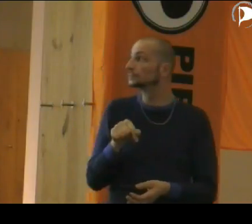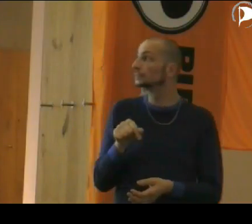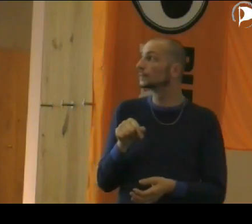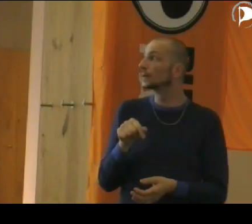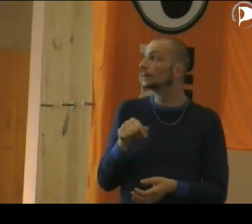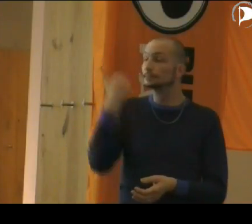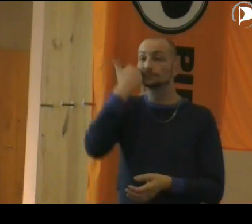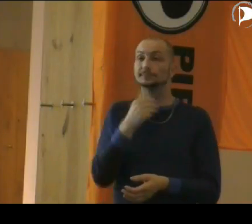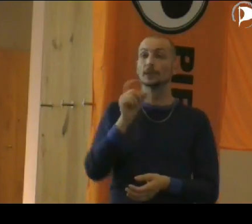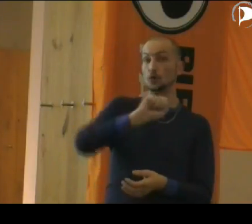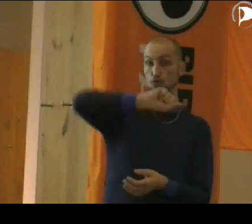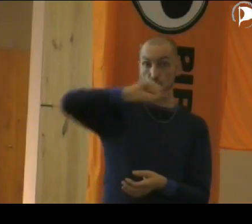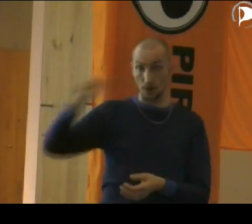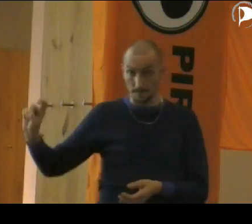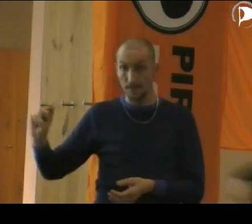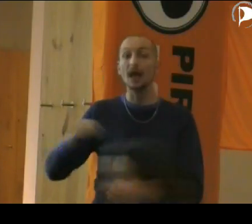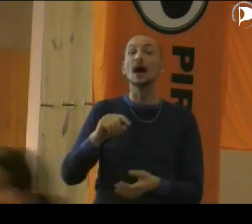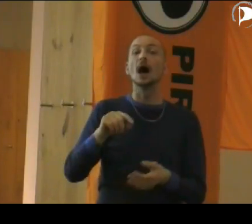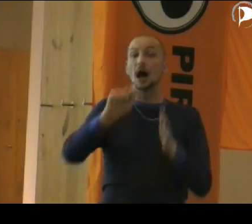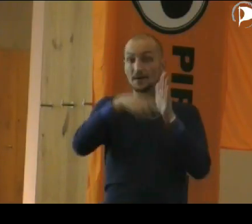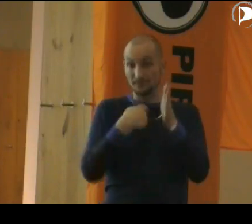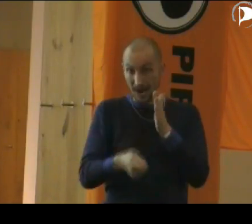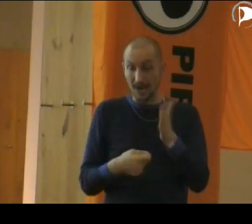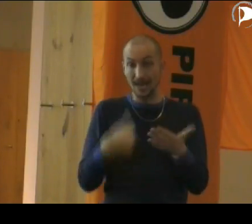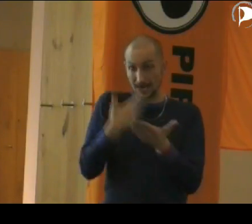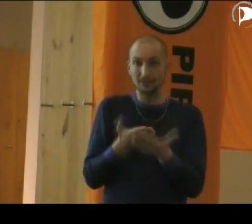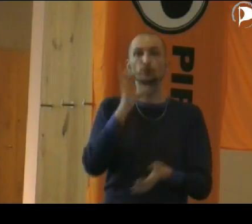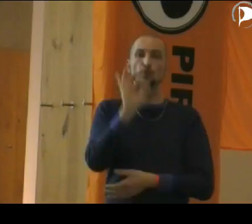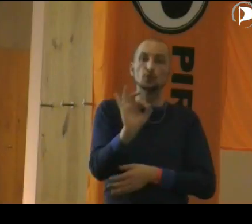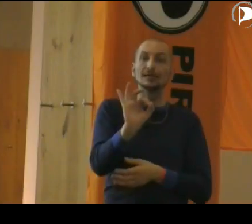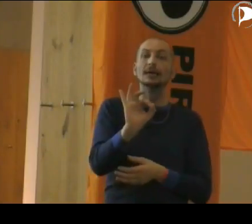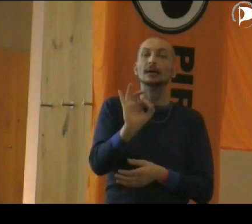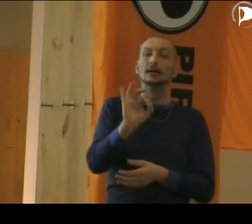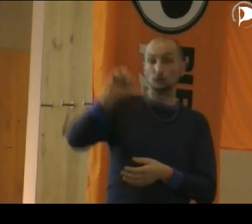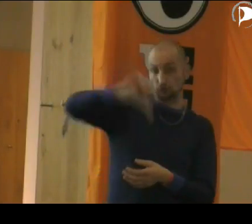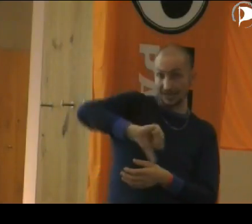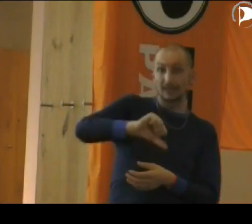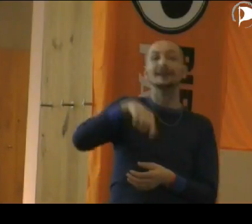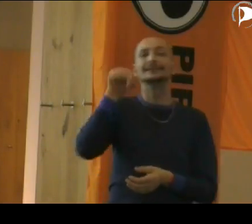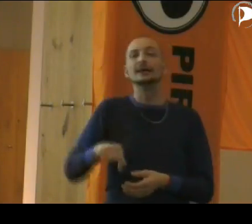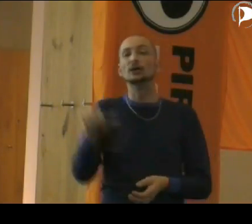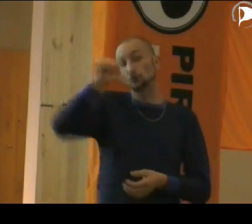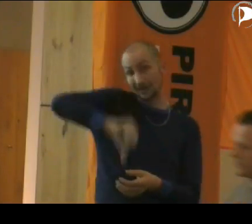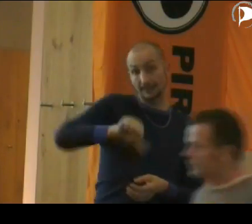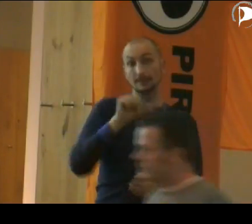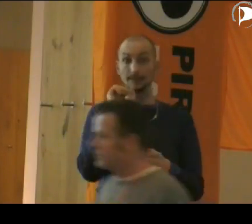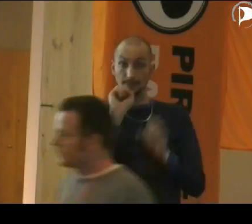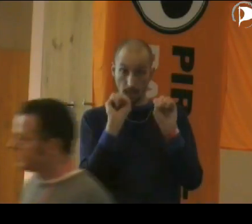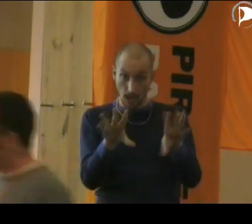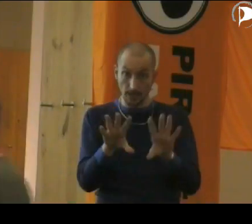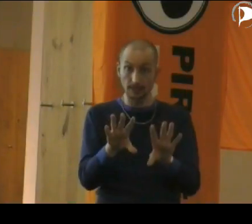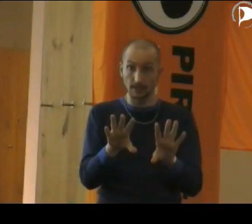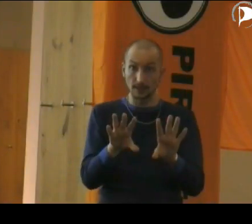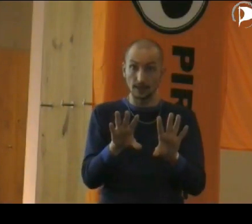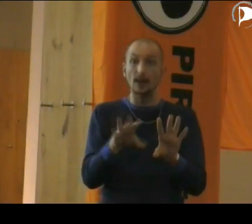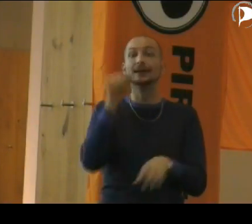abgesehen davon wir haben ein wahrer geben ich habe eine gute oder schlechte ist wir müssen abstimmen die gute nachricht ist über hinter